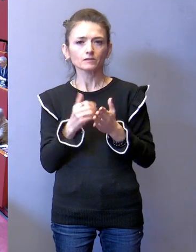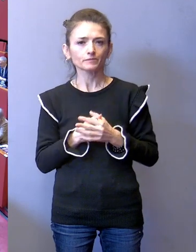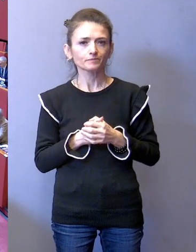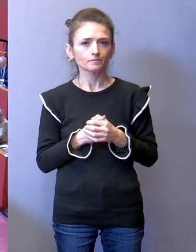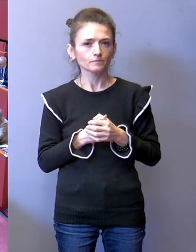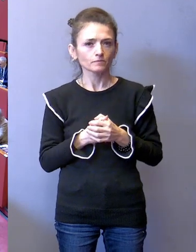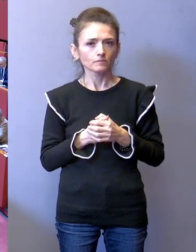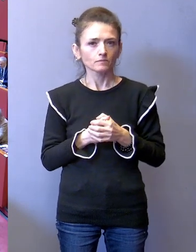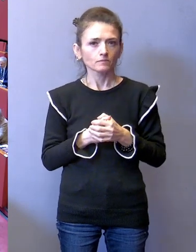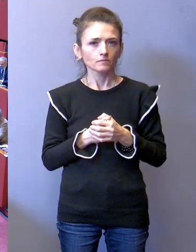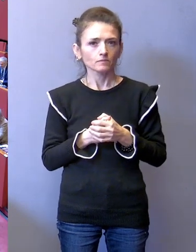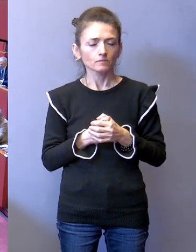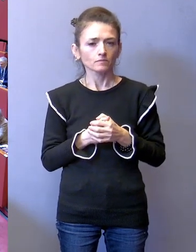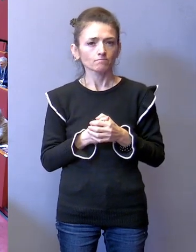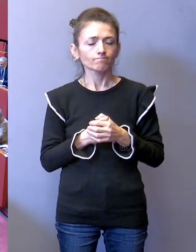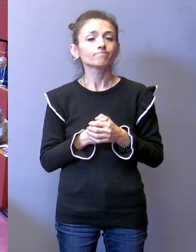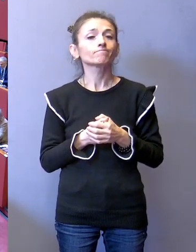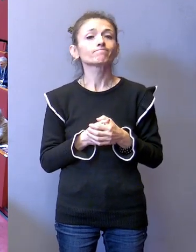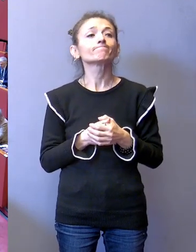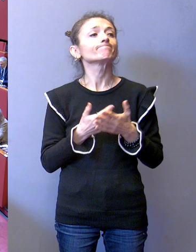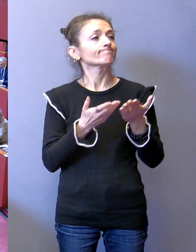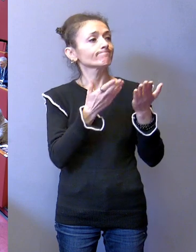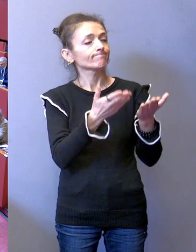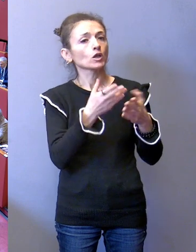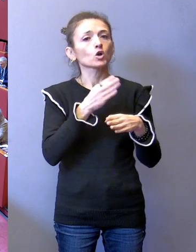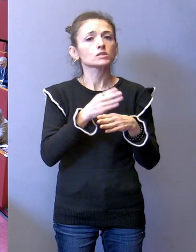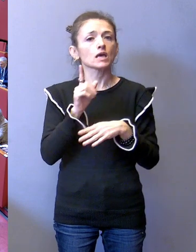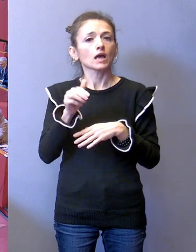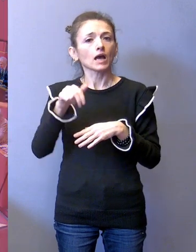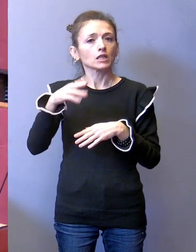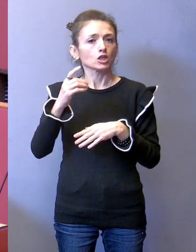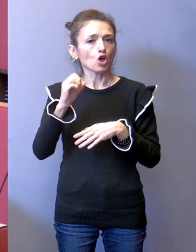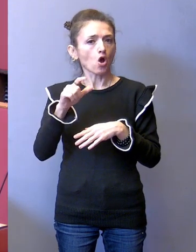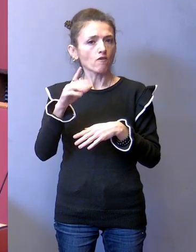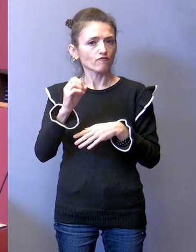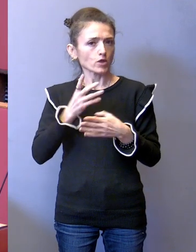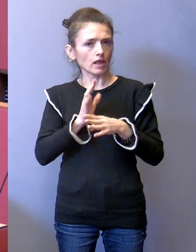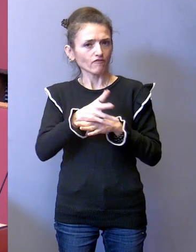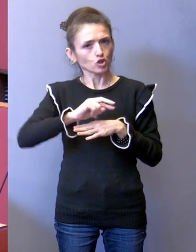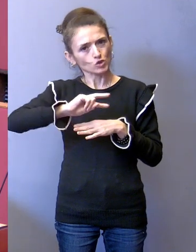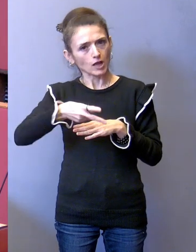prego per la seconda parte del suo intervento consigliere Gandolfo